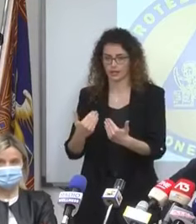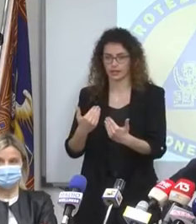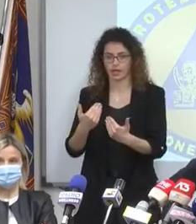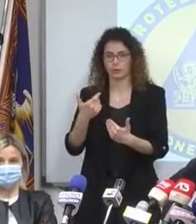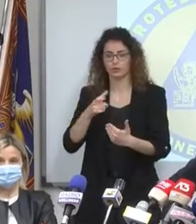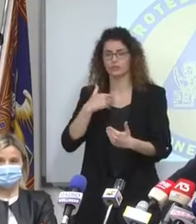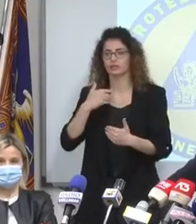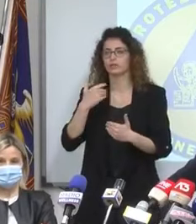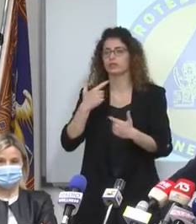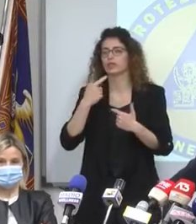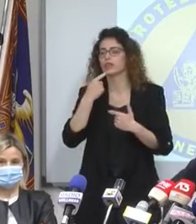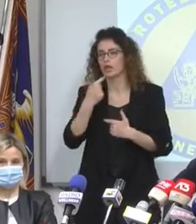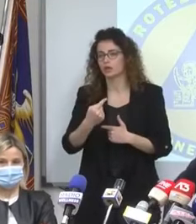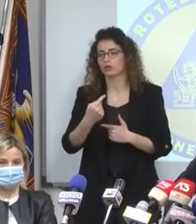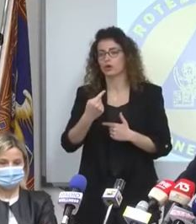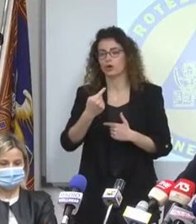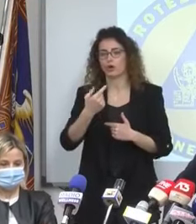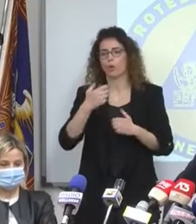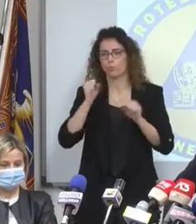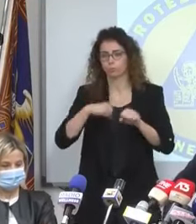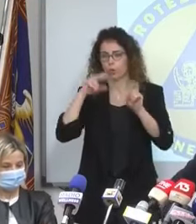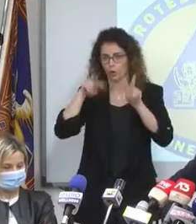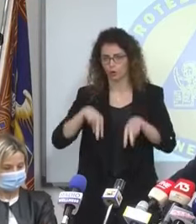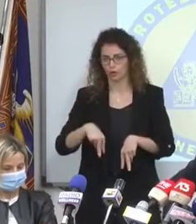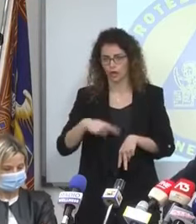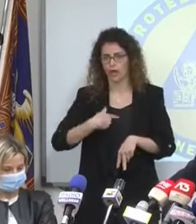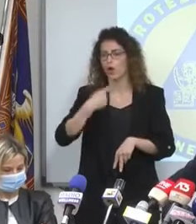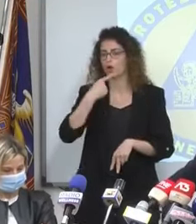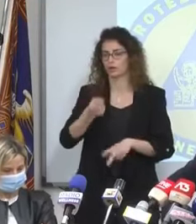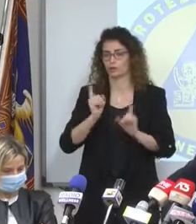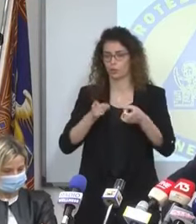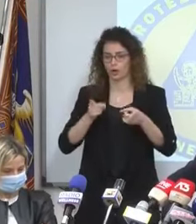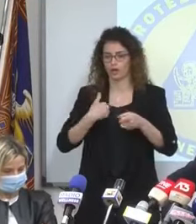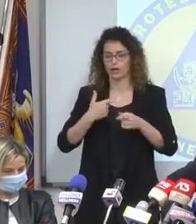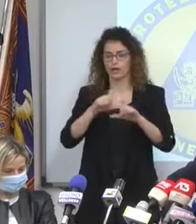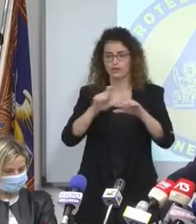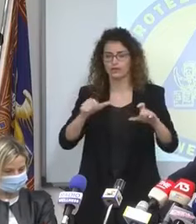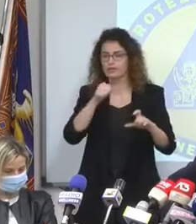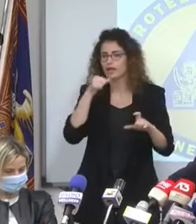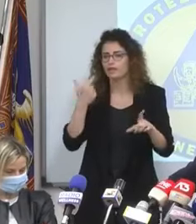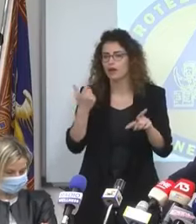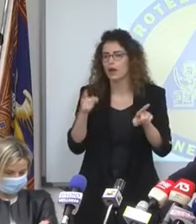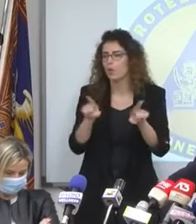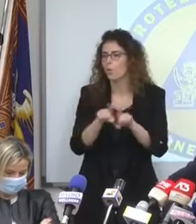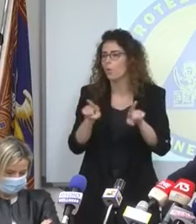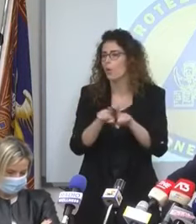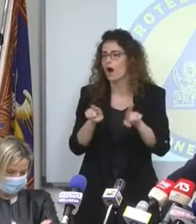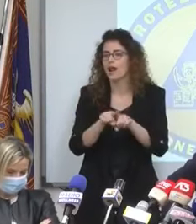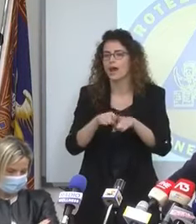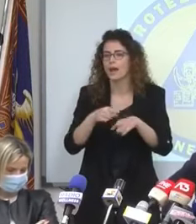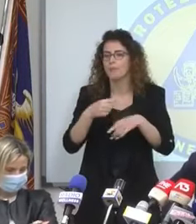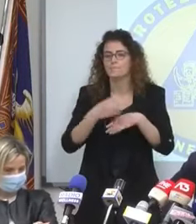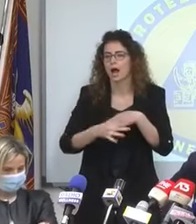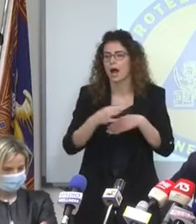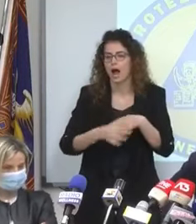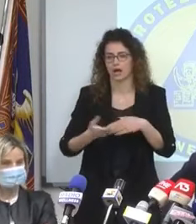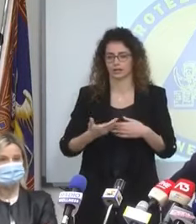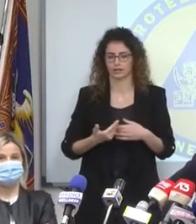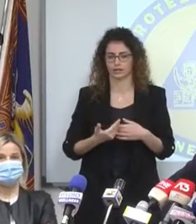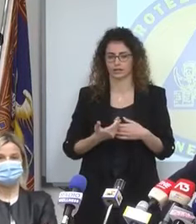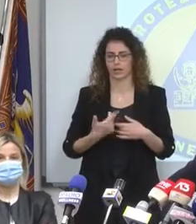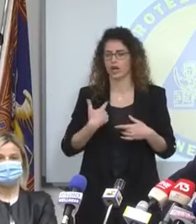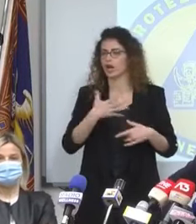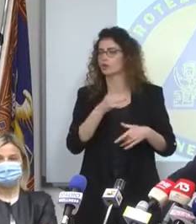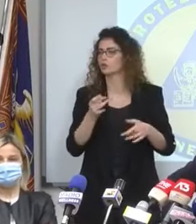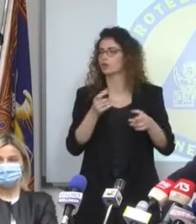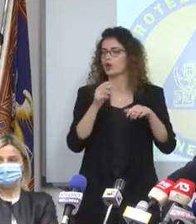a verificare. Ho anche detto che noi dei vaccini abbiamo bisogno come il pane. Sentite qua, sono tutti che fanno Covid